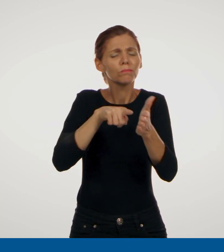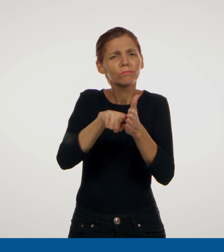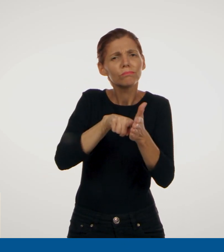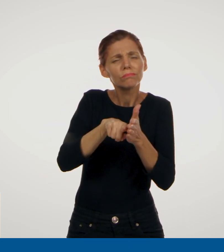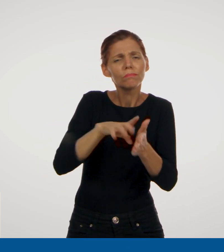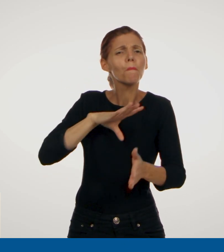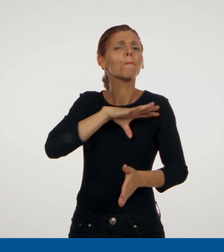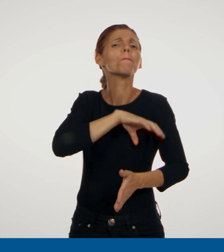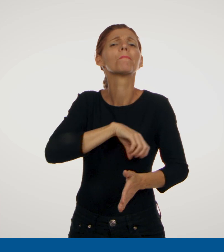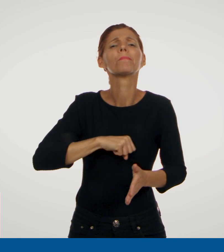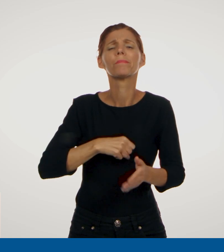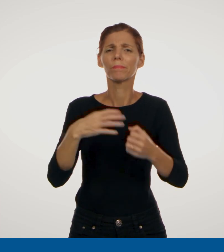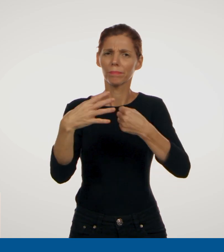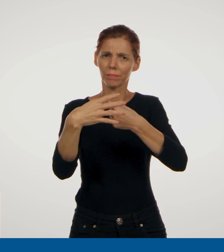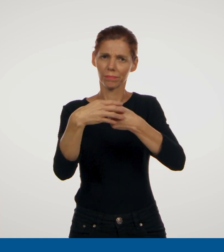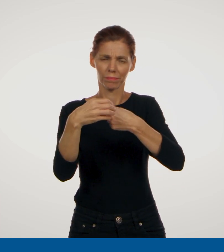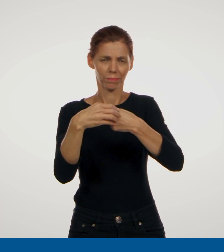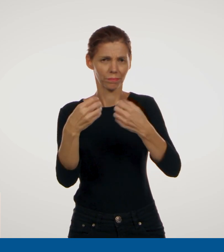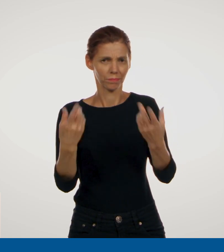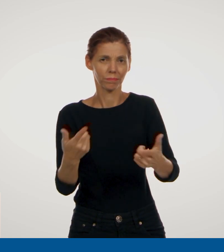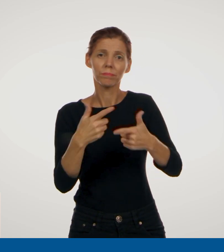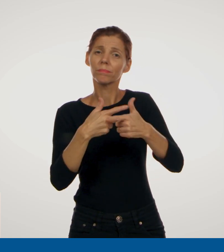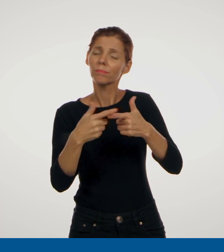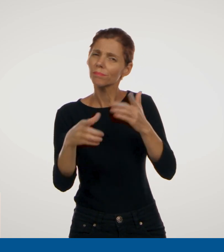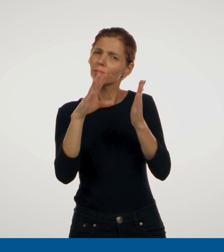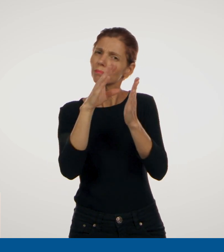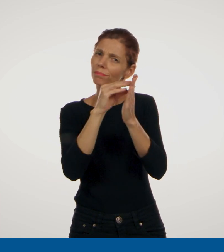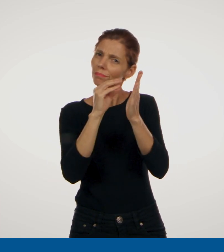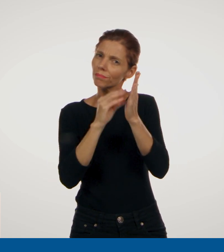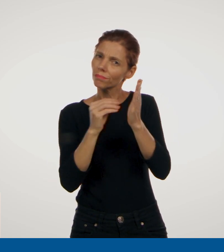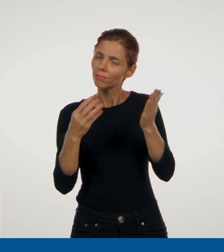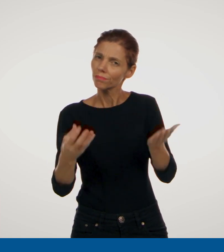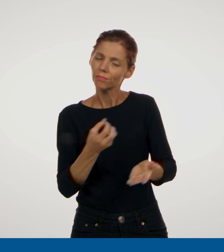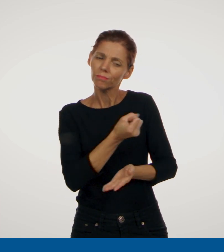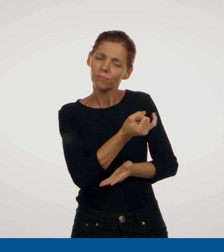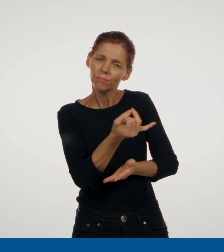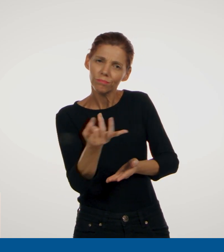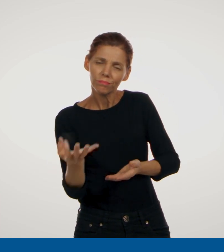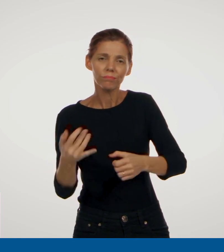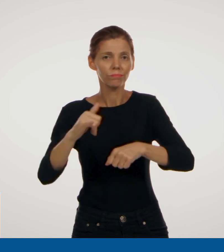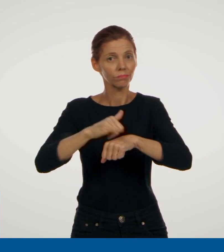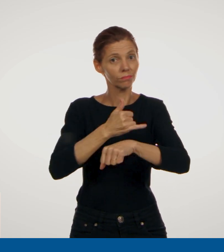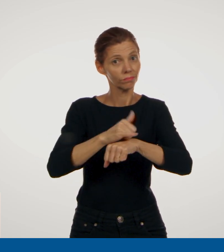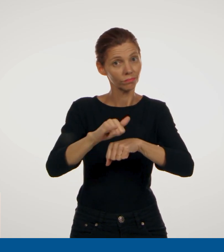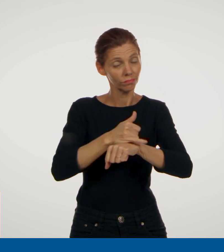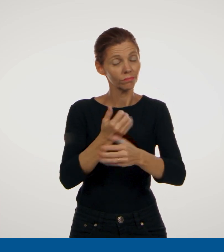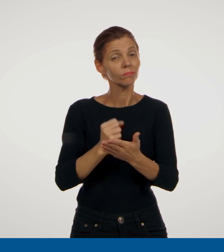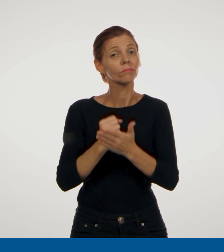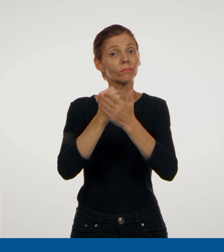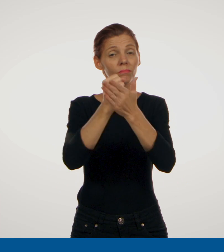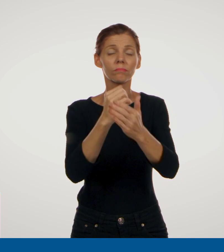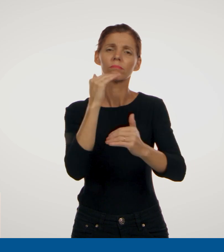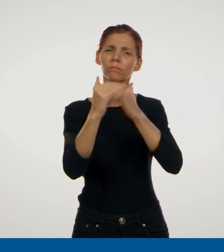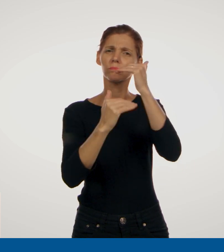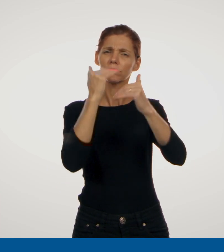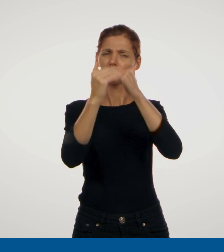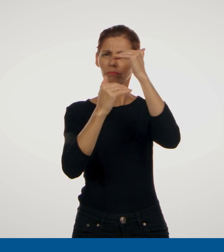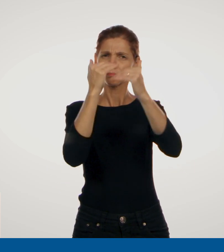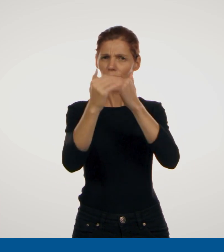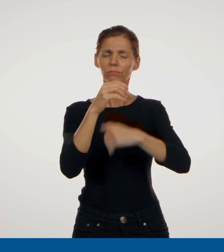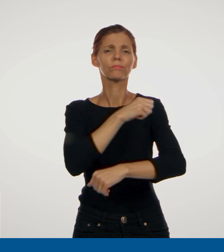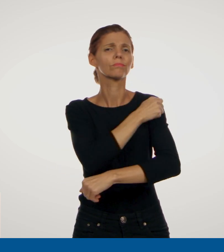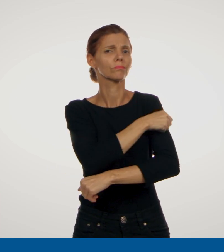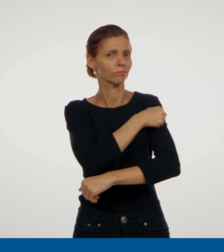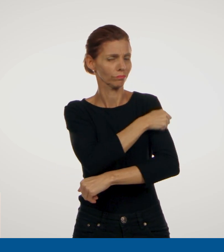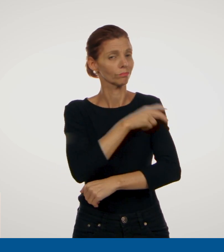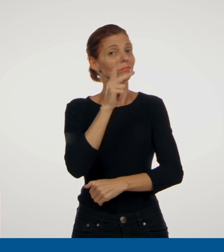vontade de pesquisa, estímulo, amor pelo conhecimento, problematização do conteúdo, são algumas estratégias que contribuem nesse processo